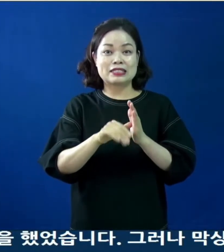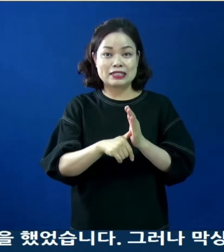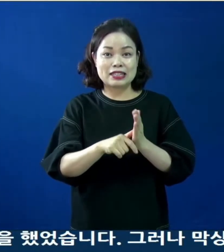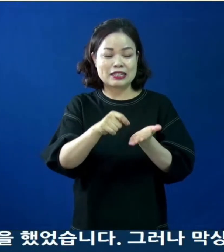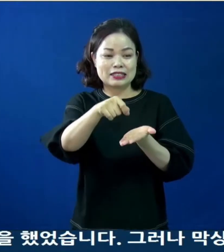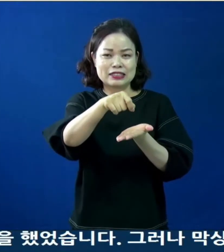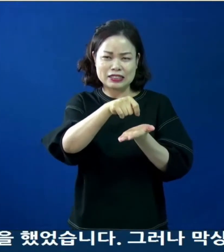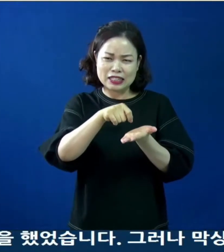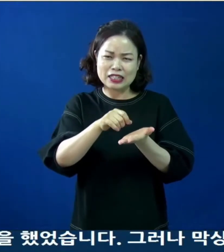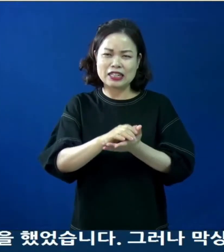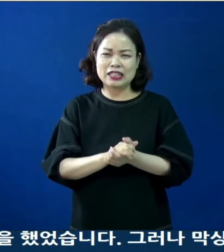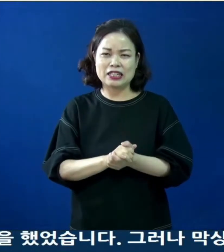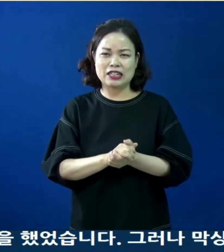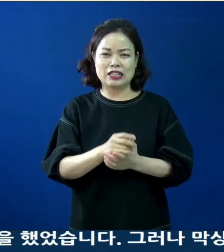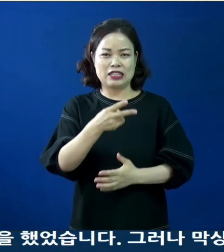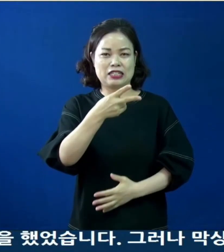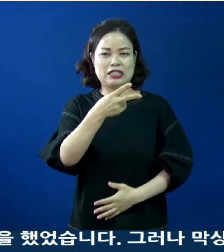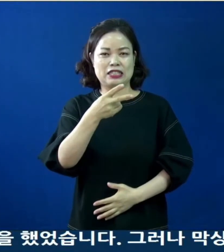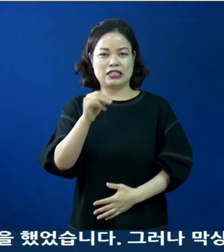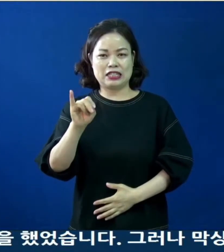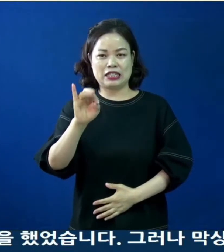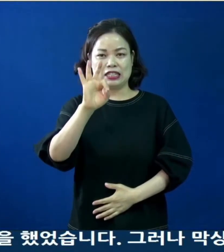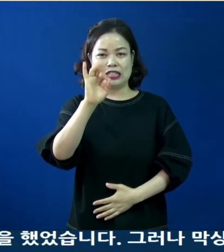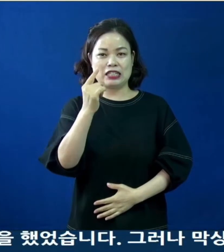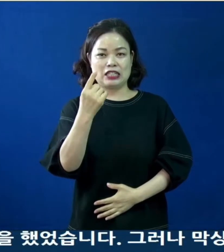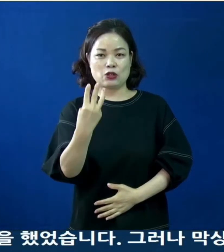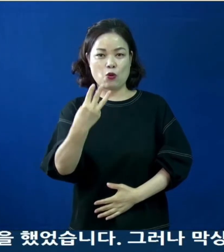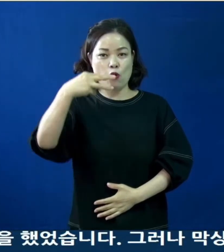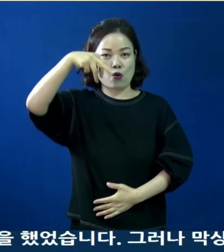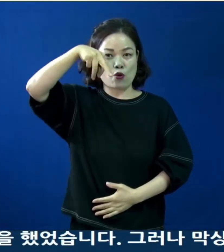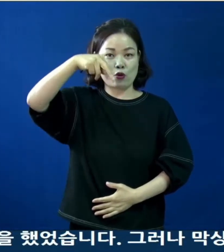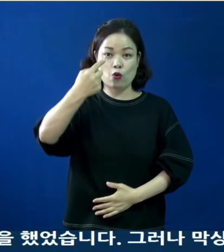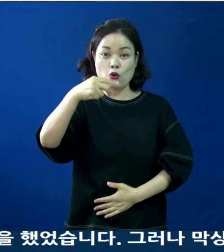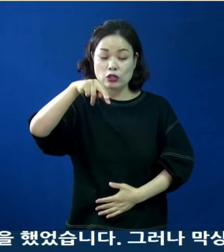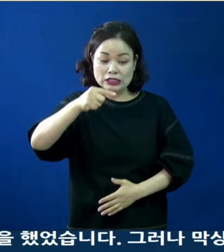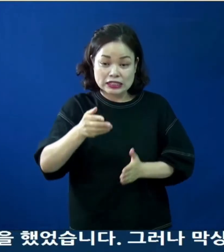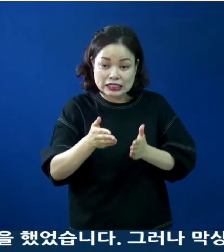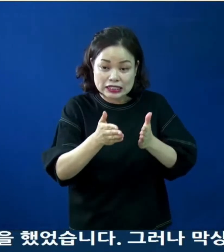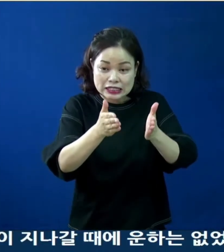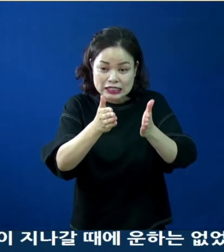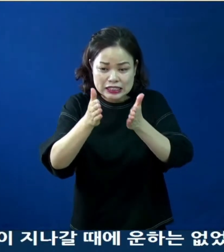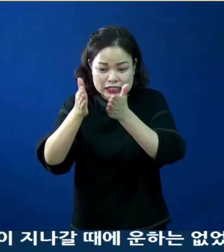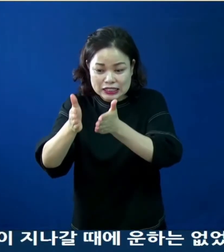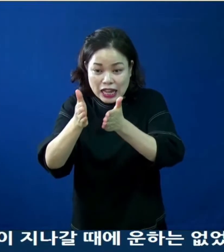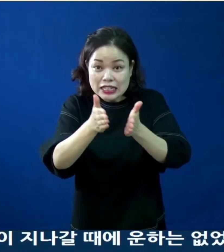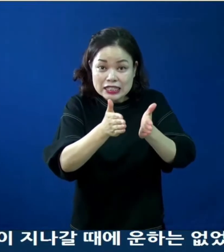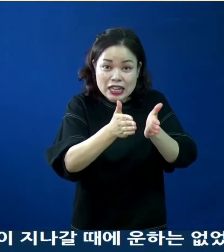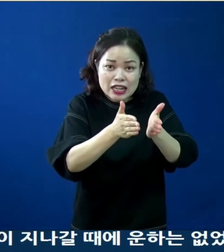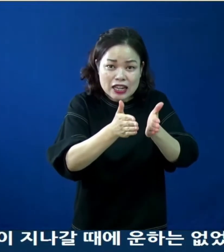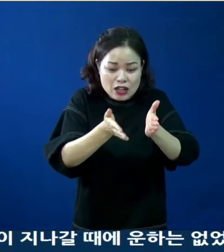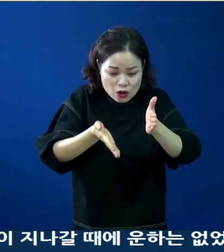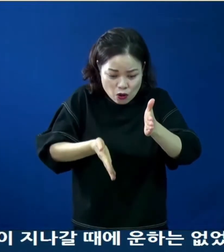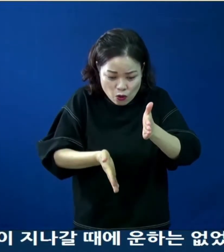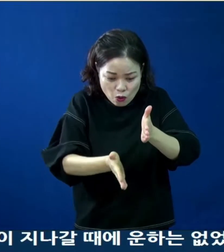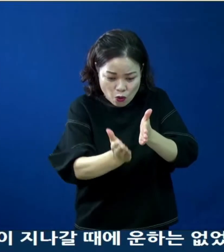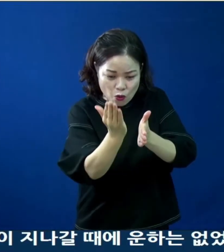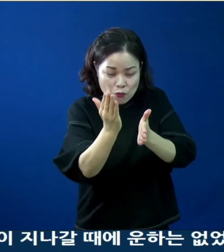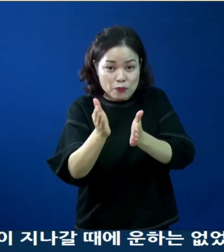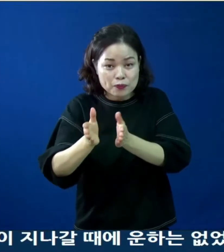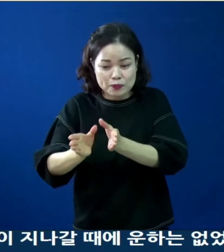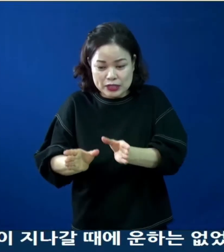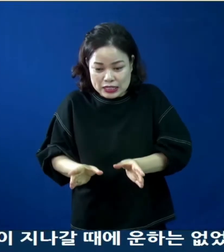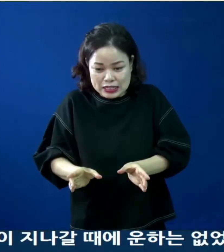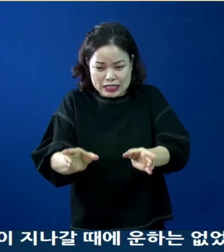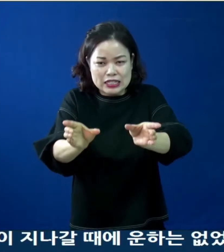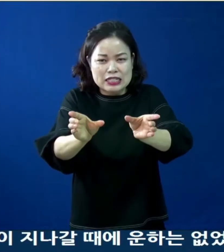쓰여서 요즘까지 오는 게 디올 코스라는 길입니다. 저 길 사이에 무슨 이렇게 뭐 홈이 파져 있죠?